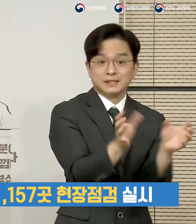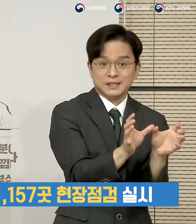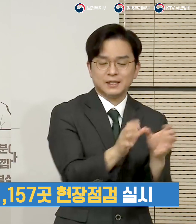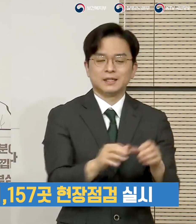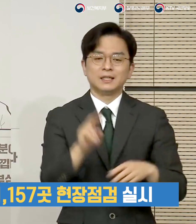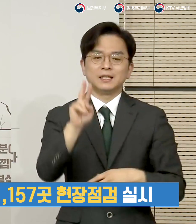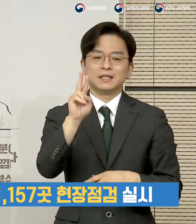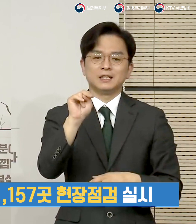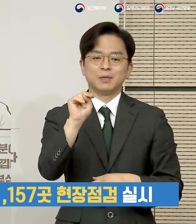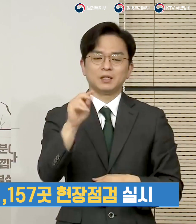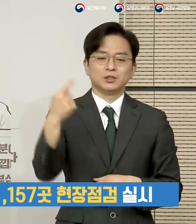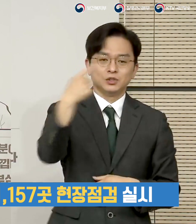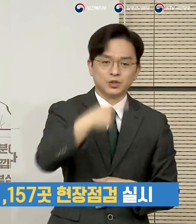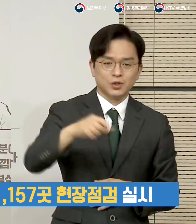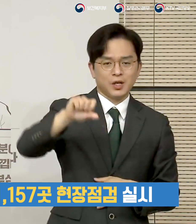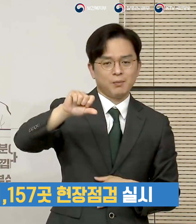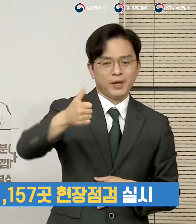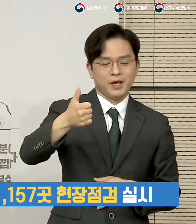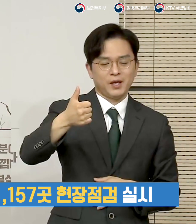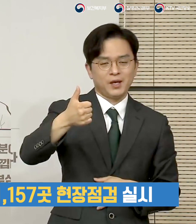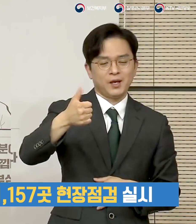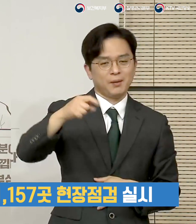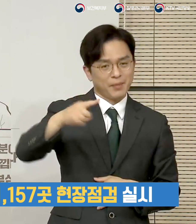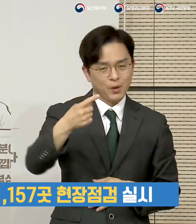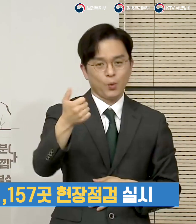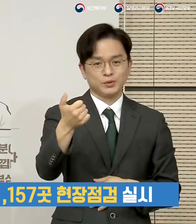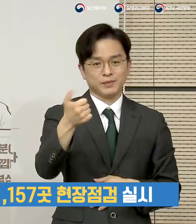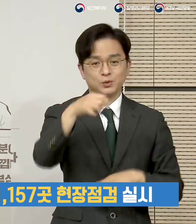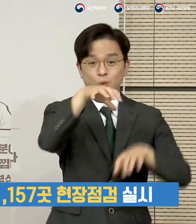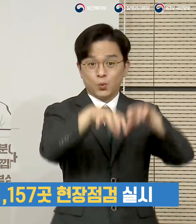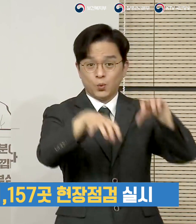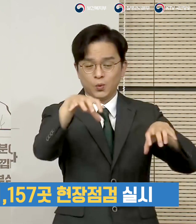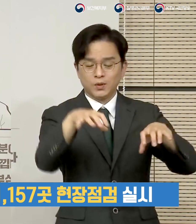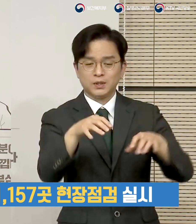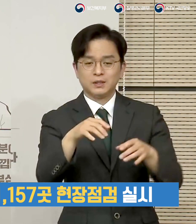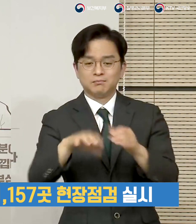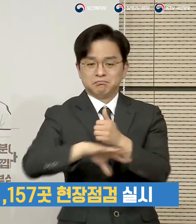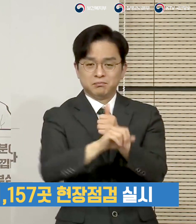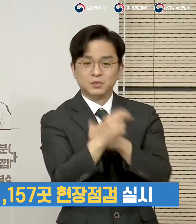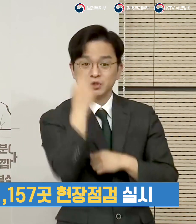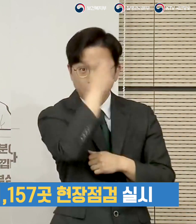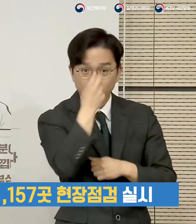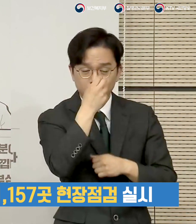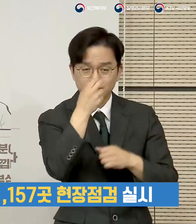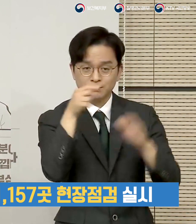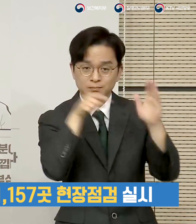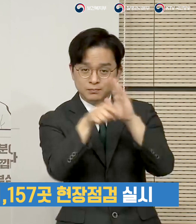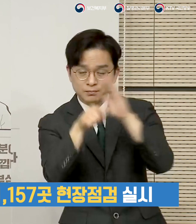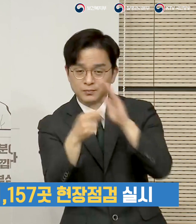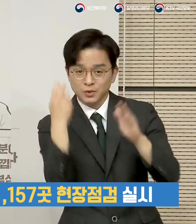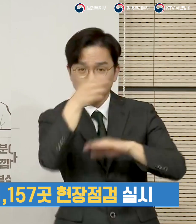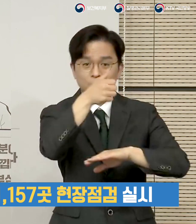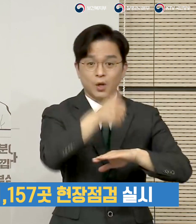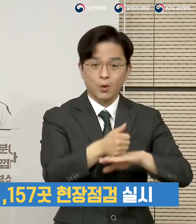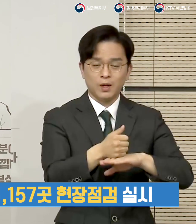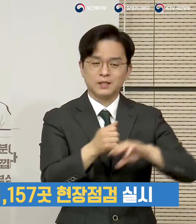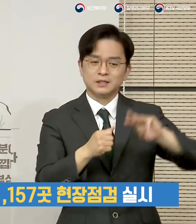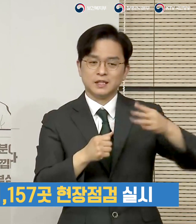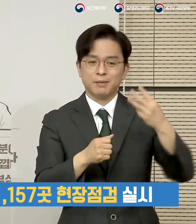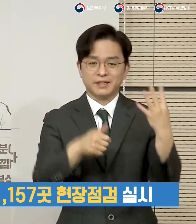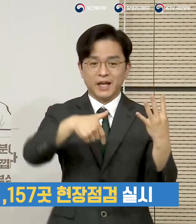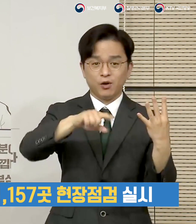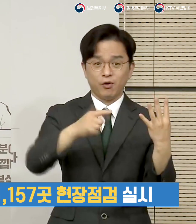21,157개소에 대한 현장 점검을 실시하였고 방역관리가 미흡한 304건을 발견하고 행정지도를